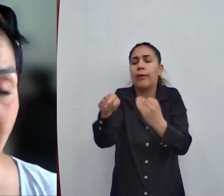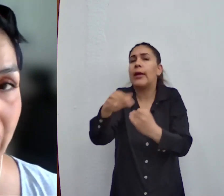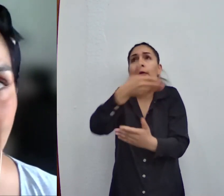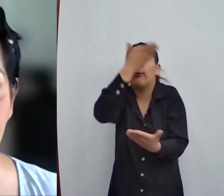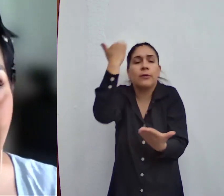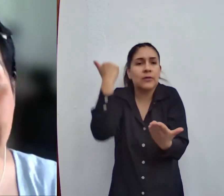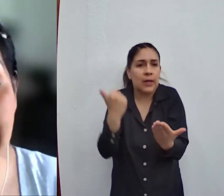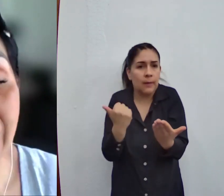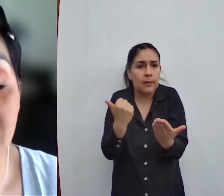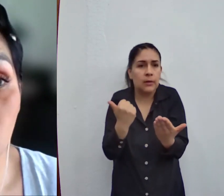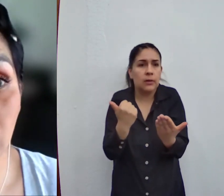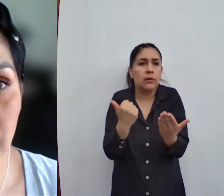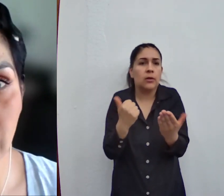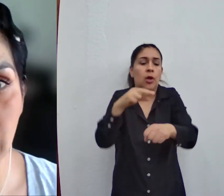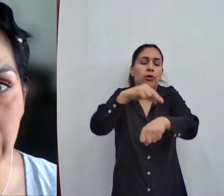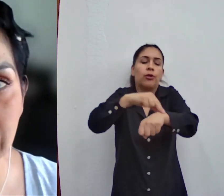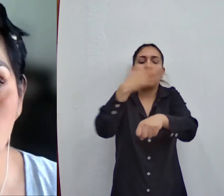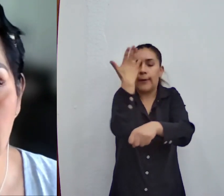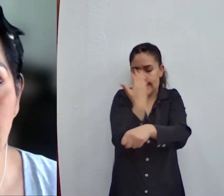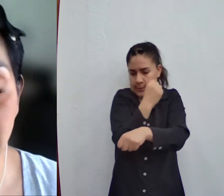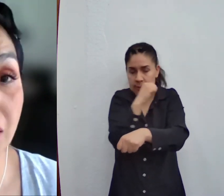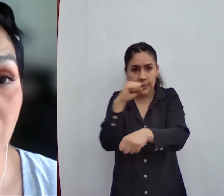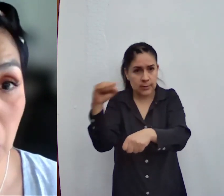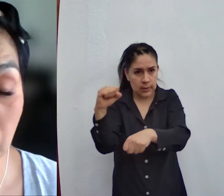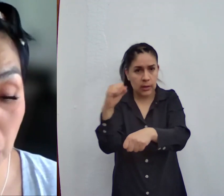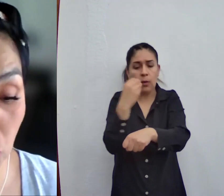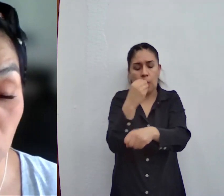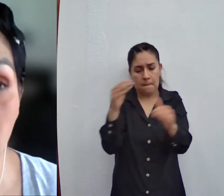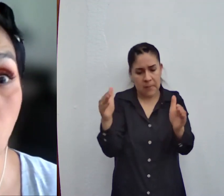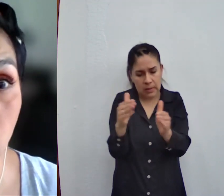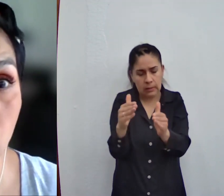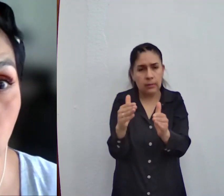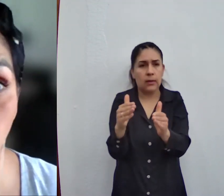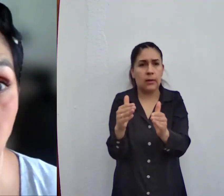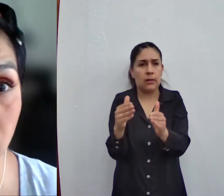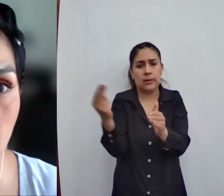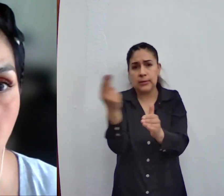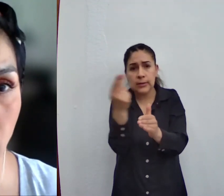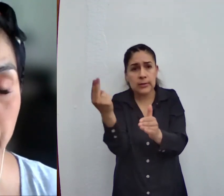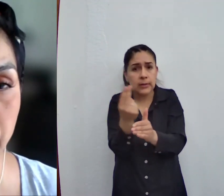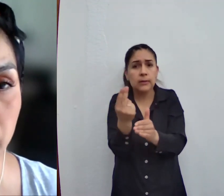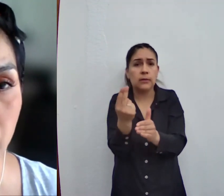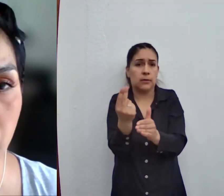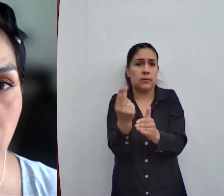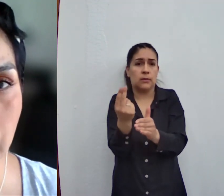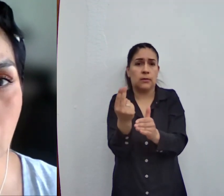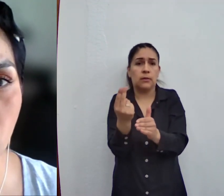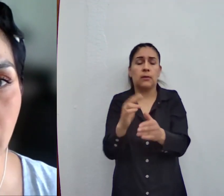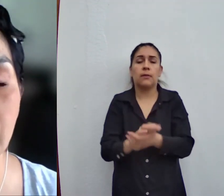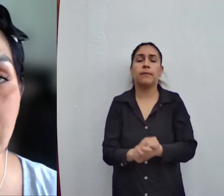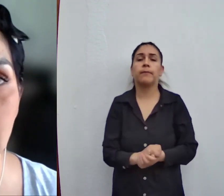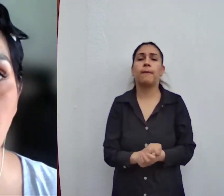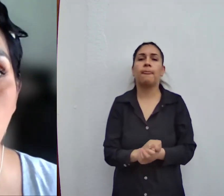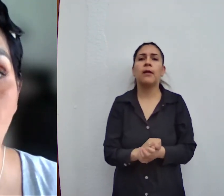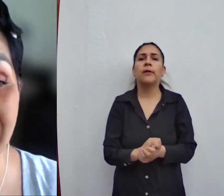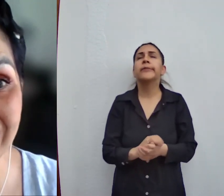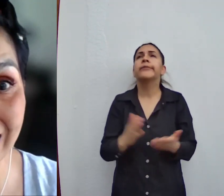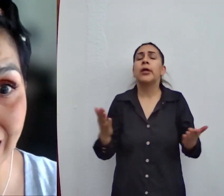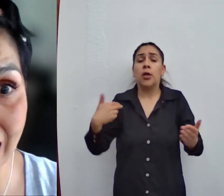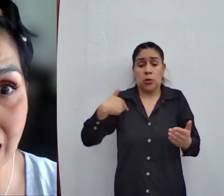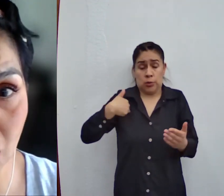general. En el caso que sea, en el caso de la artritis a mí me ha funcionado muchísimo porque me he